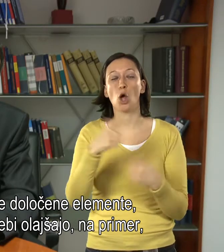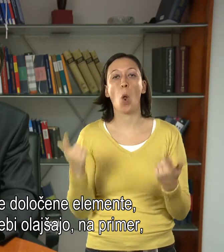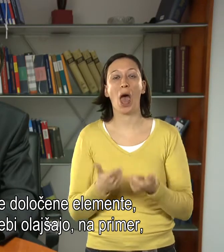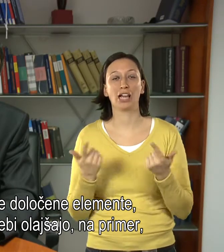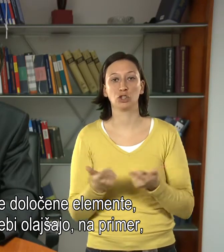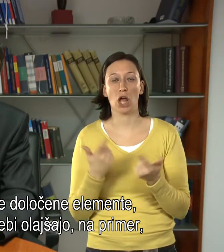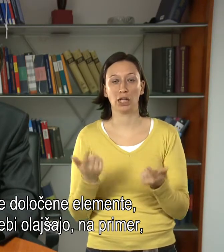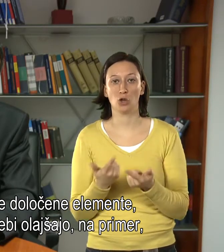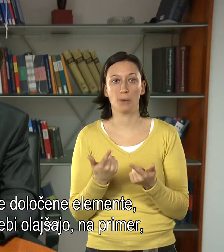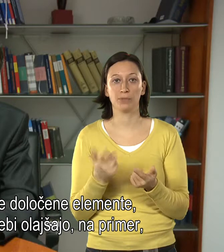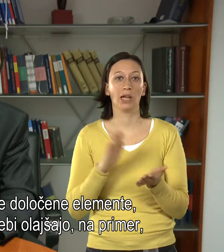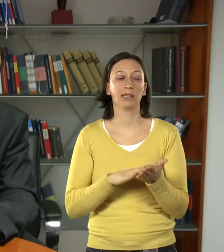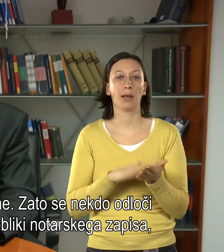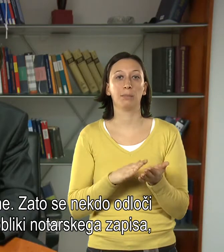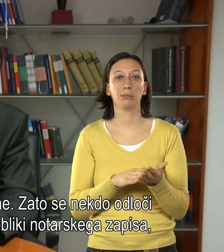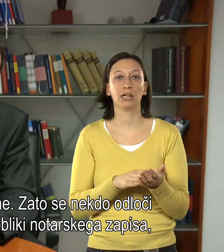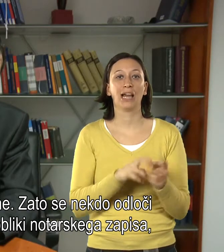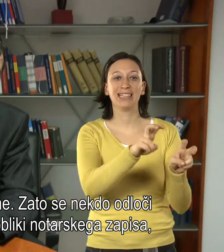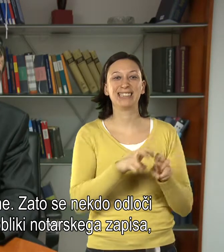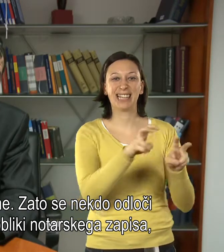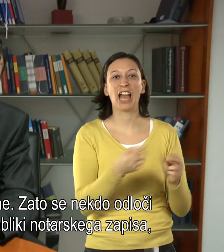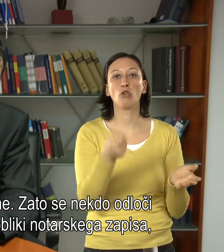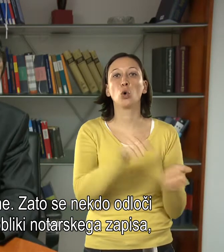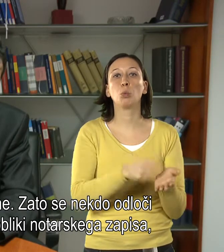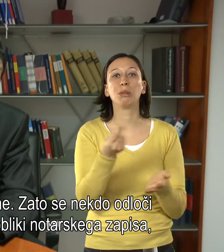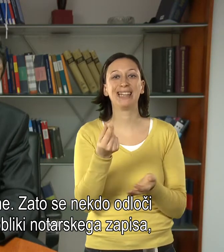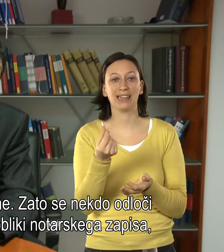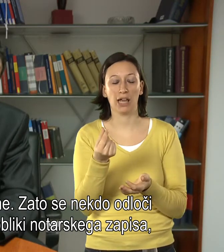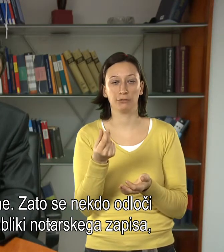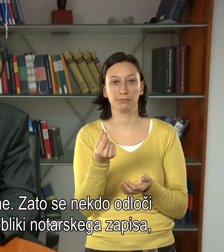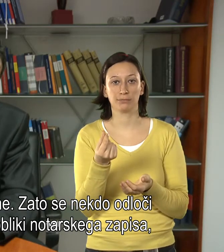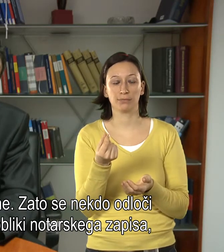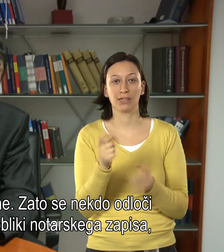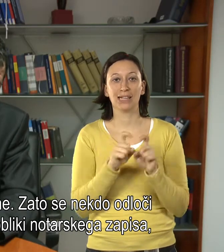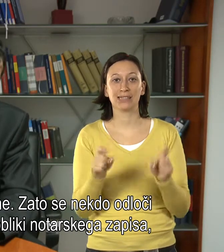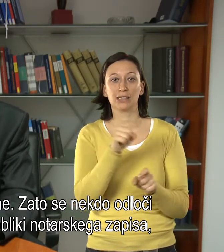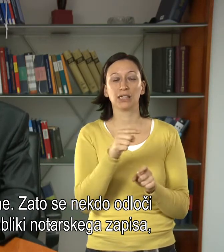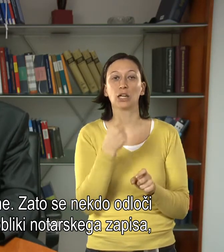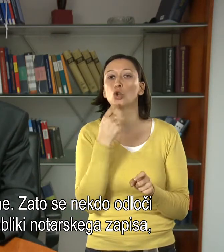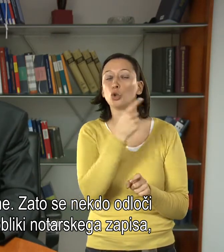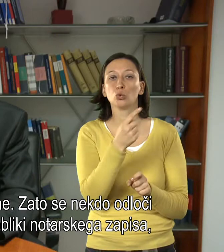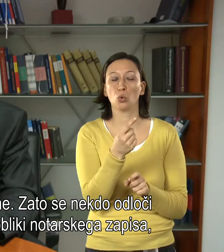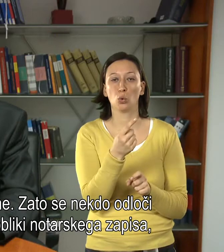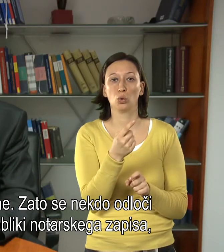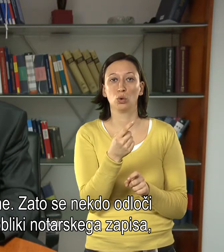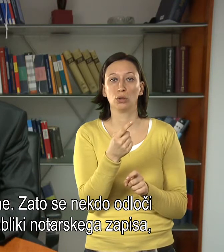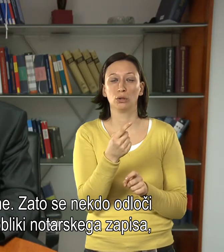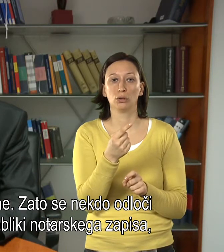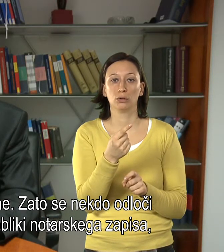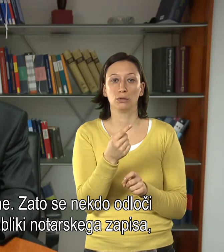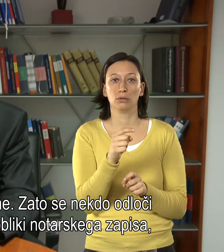olajšajo na primer izterjavo kupnine. Zaradi tega grejo nekdo v